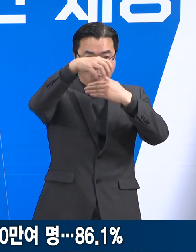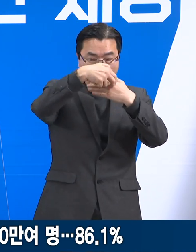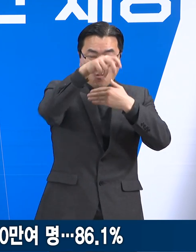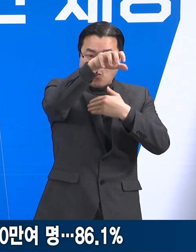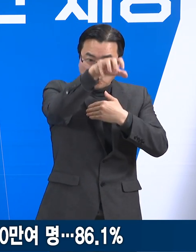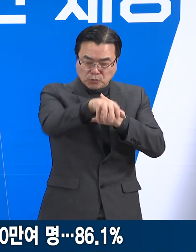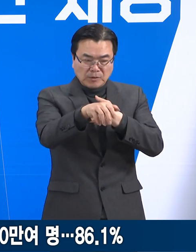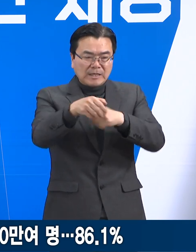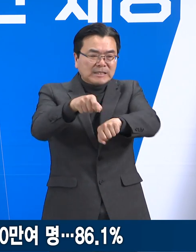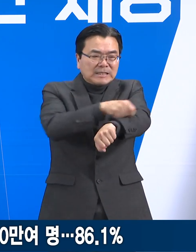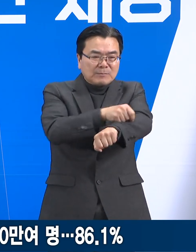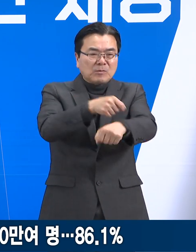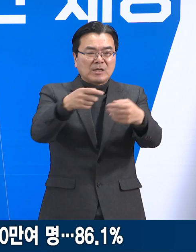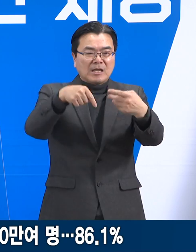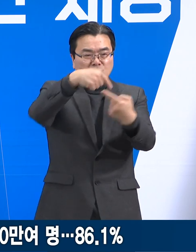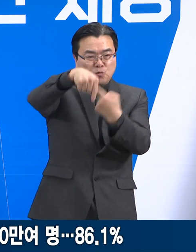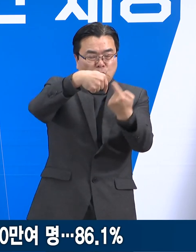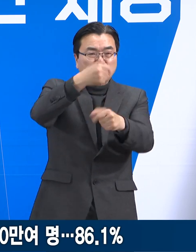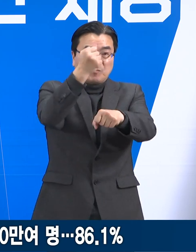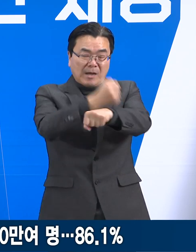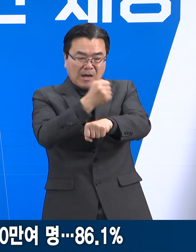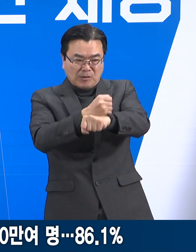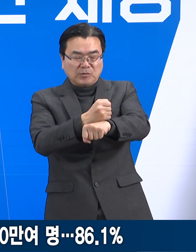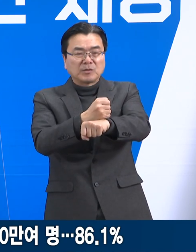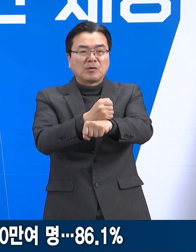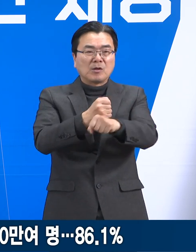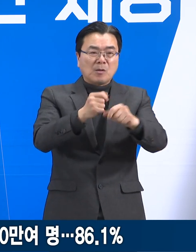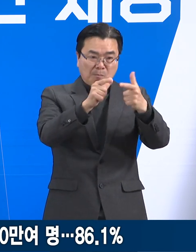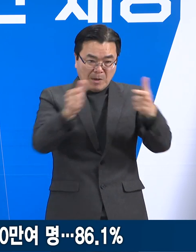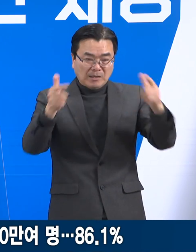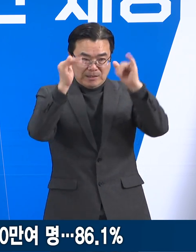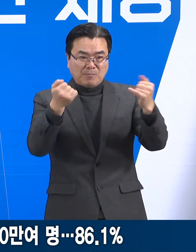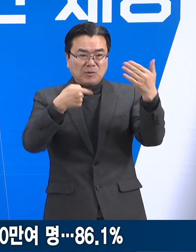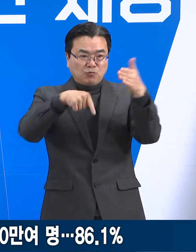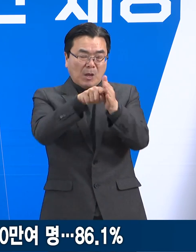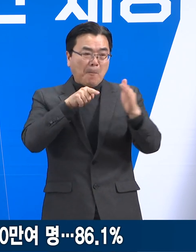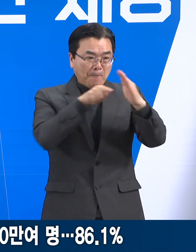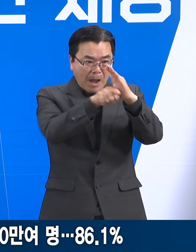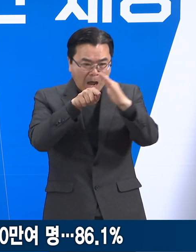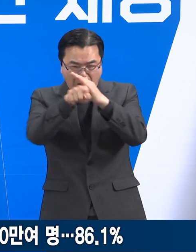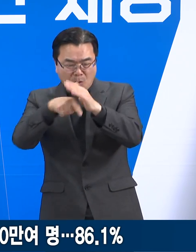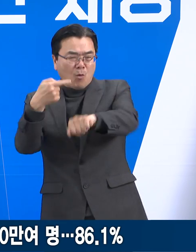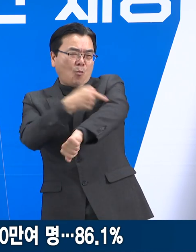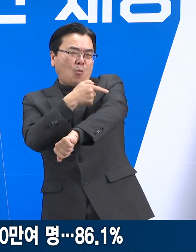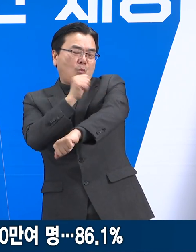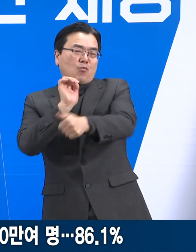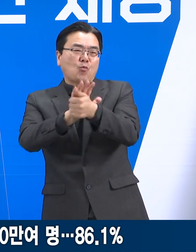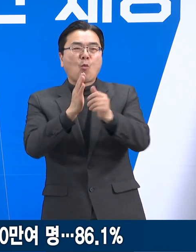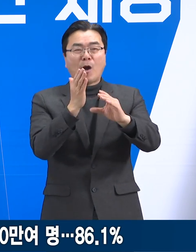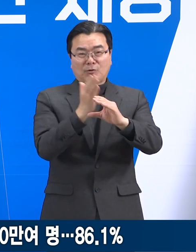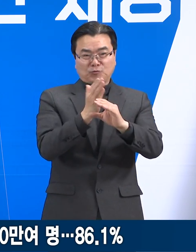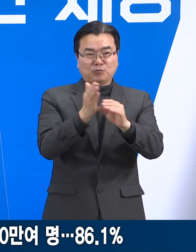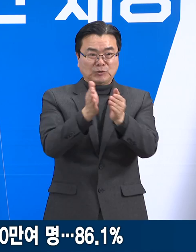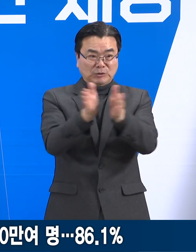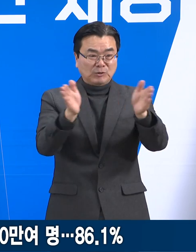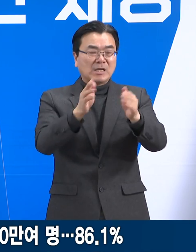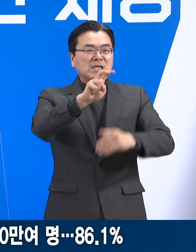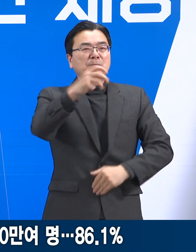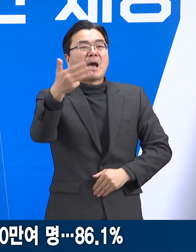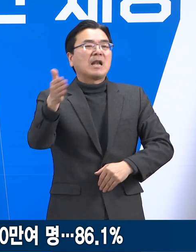구성해서 도내 요양시설 1680개 소에 대한 방문접종을 28일부터 실시할